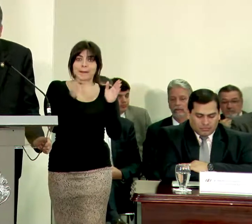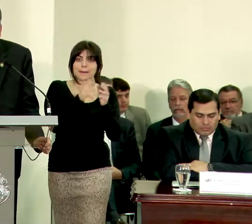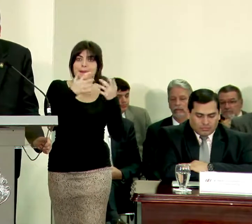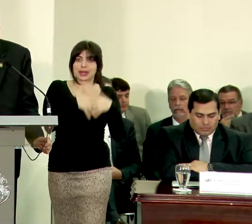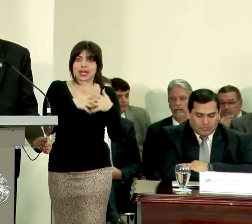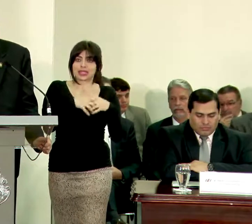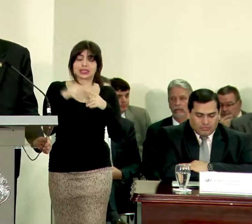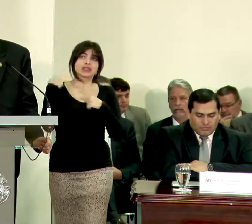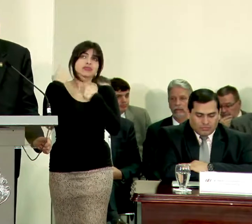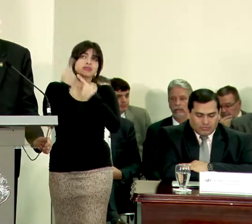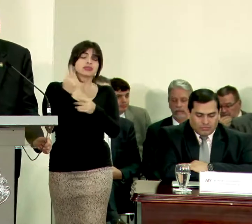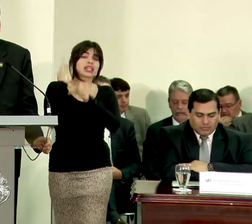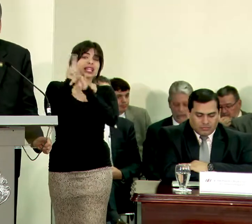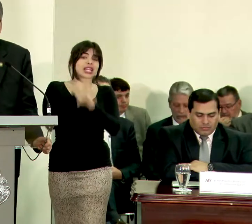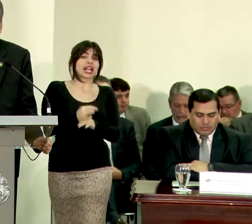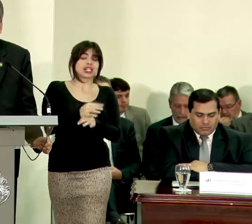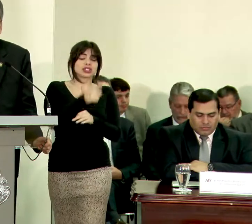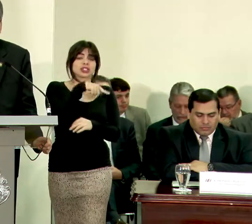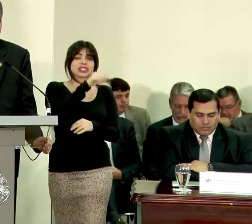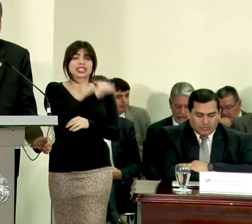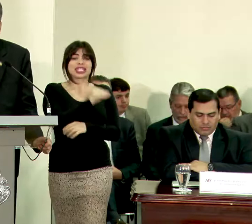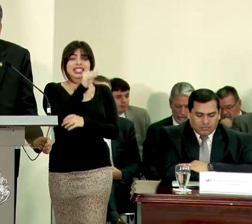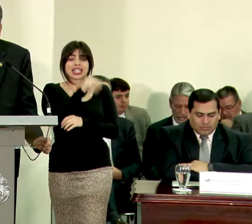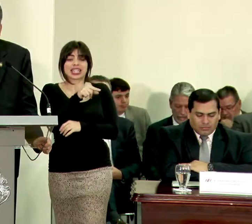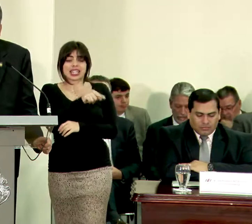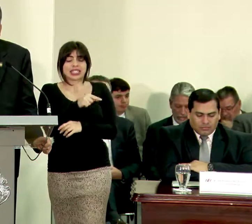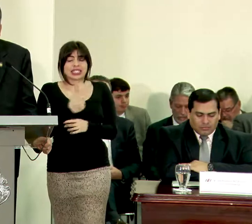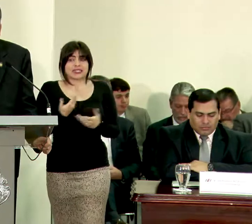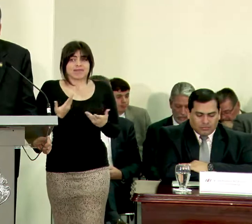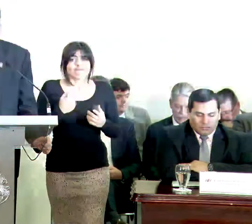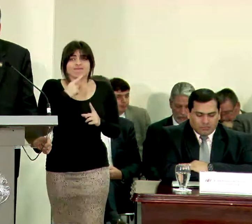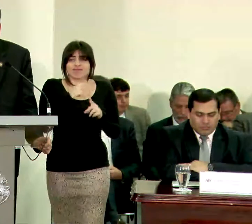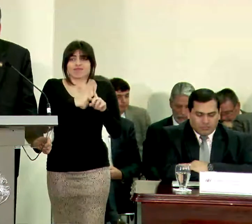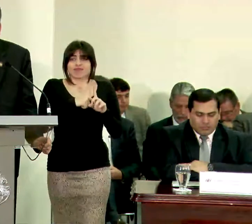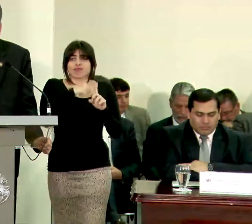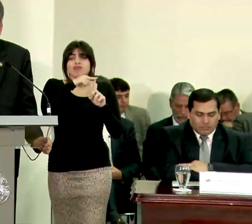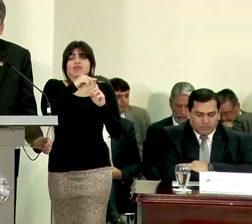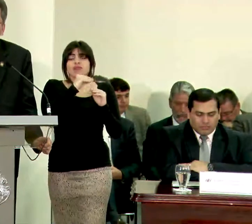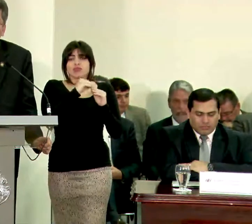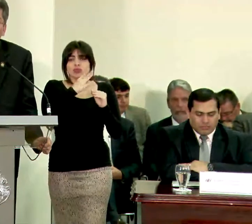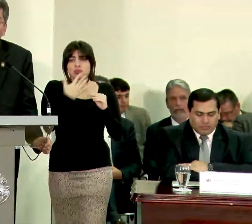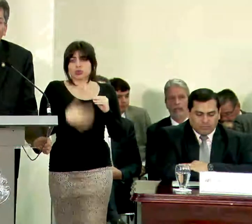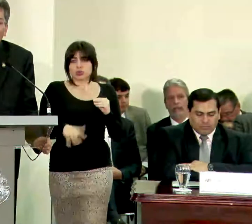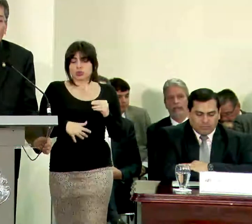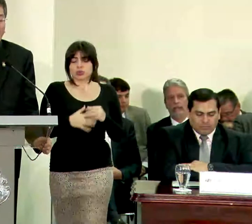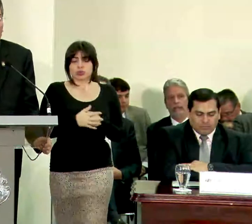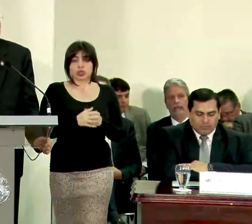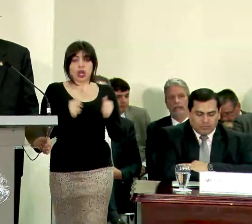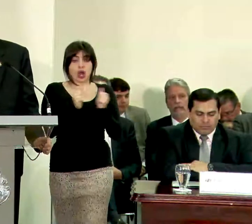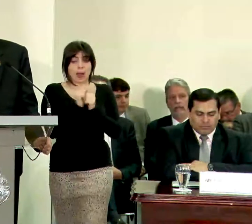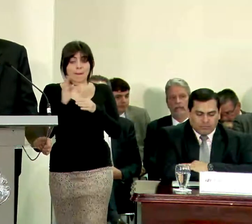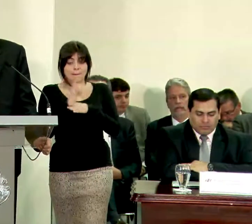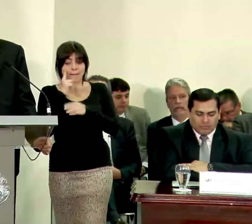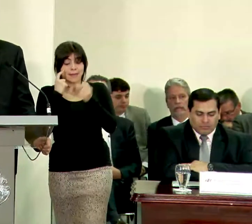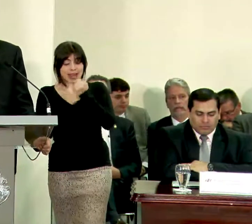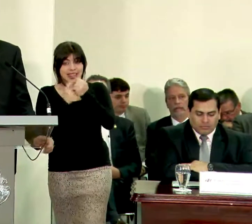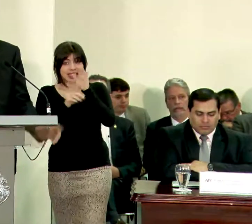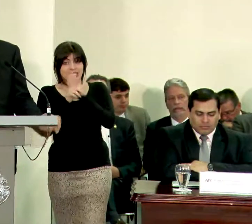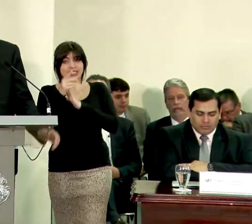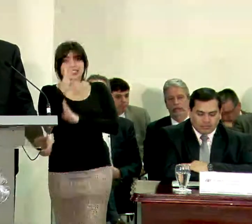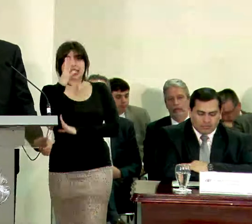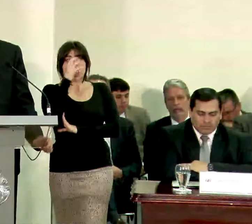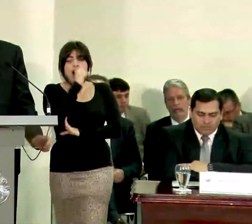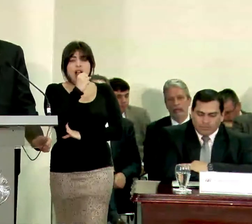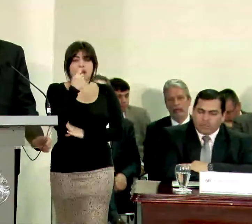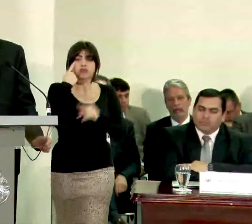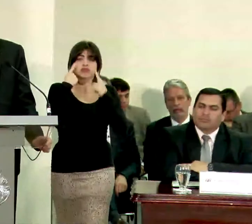que tradicionalmente ha tenido tasas de interés elevadas, y que con Banca para el Desarrollo ya hemos visto que